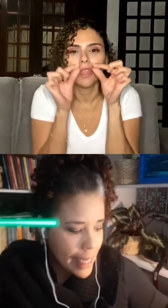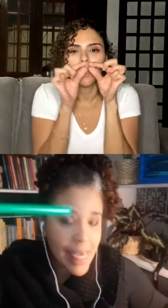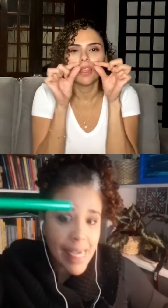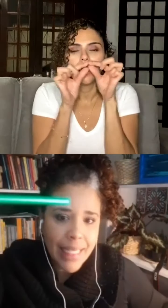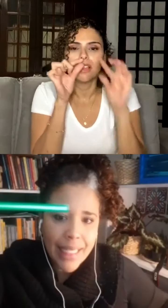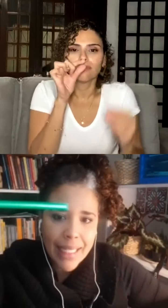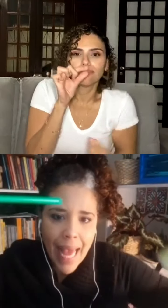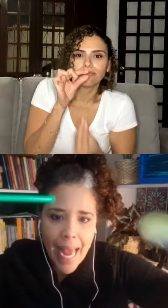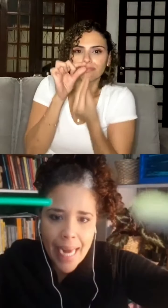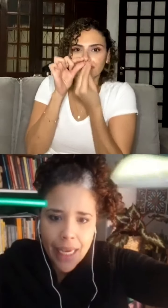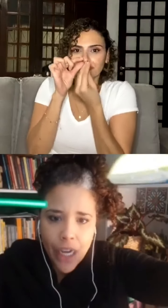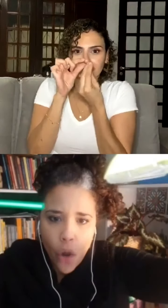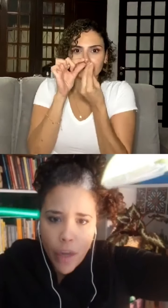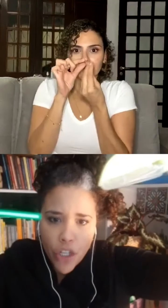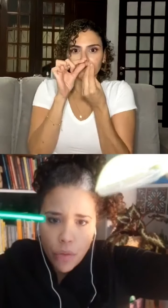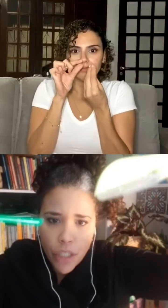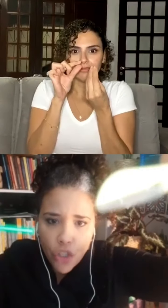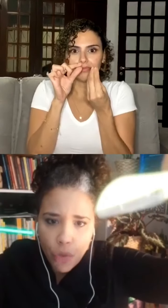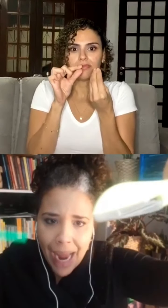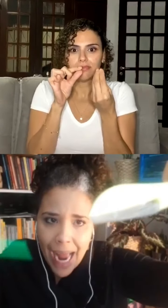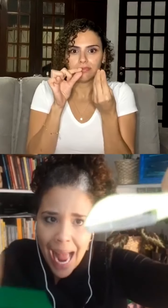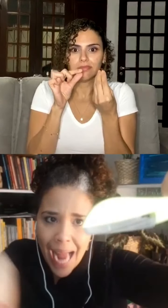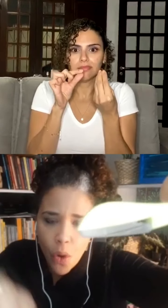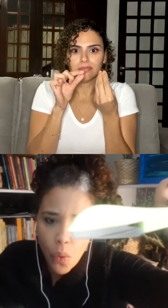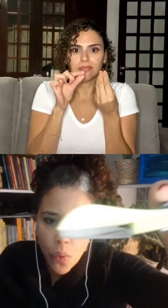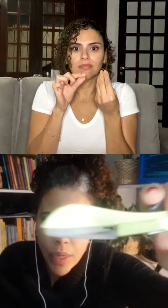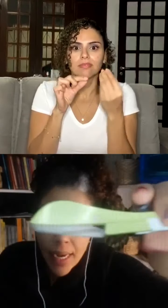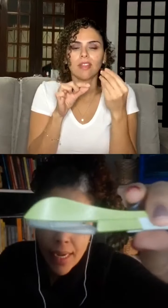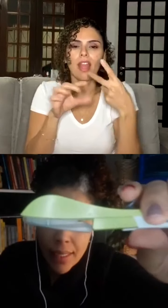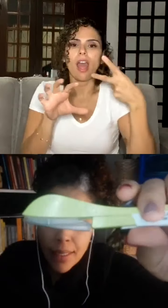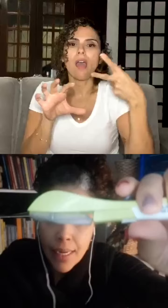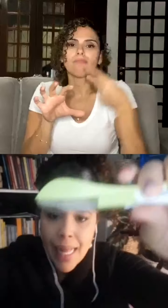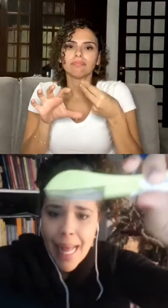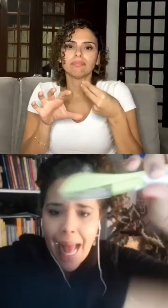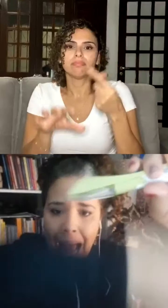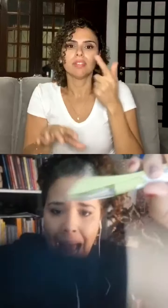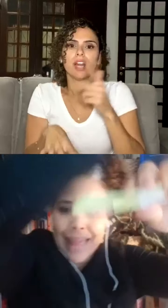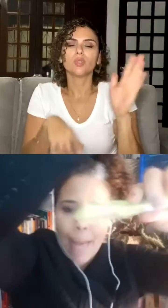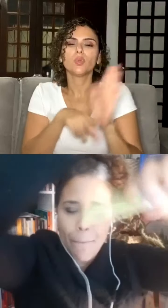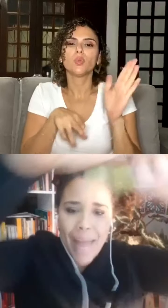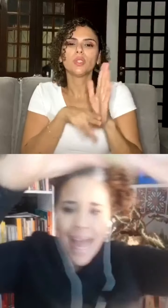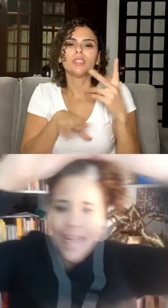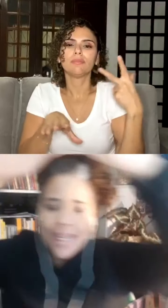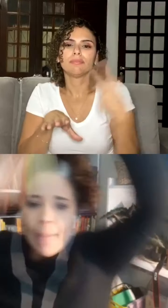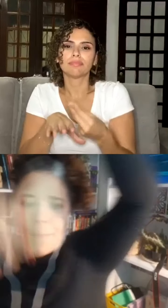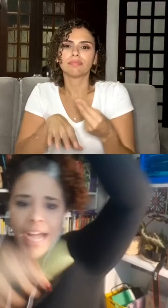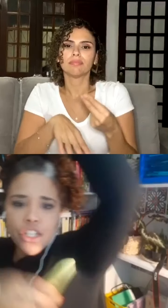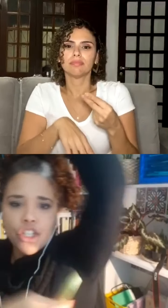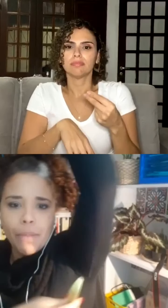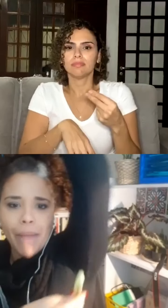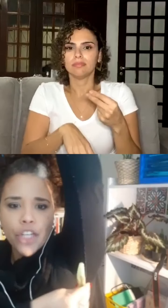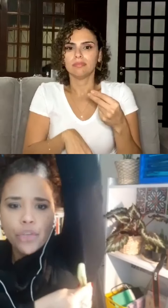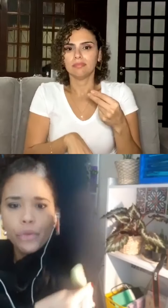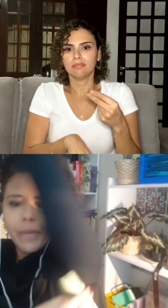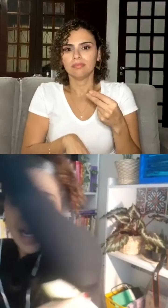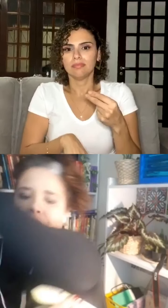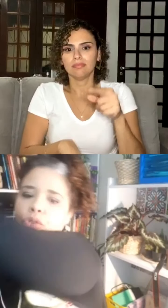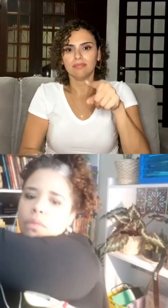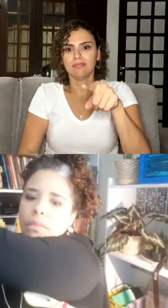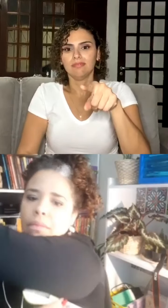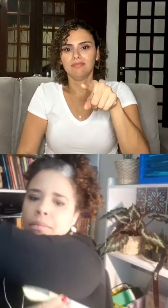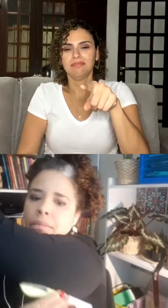que insere com a ajuda de uma agulha na pele, na parte de baixo do